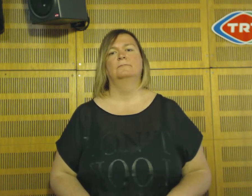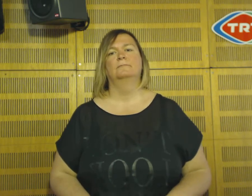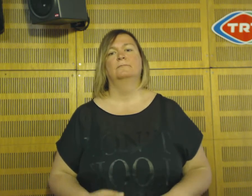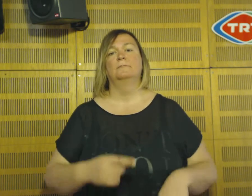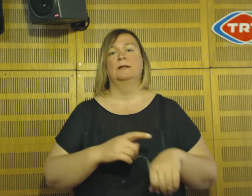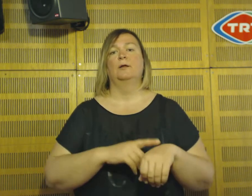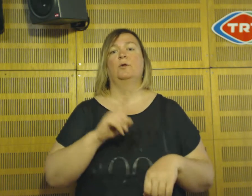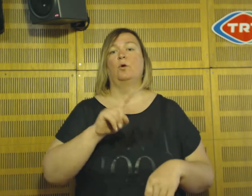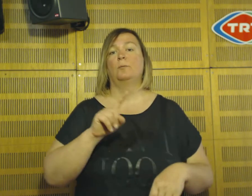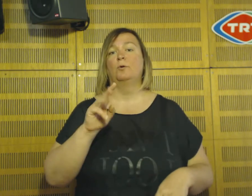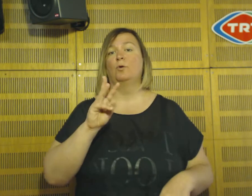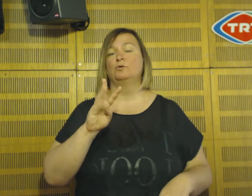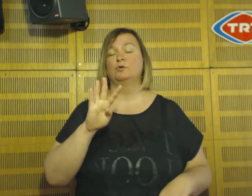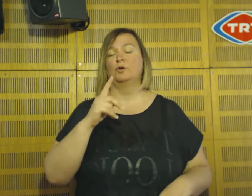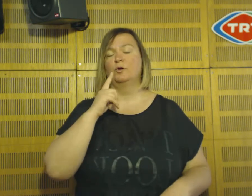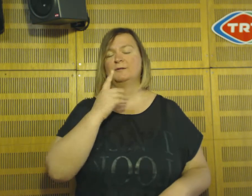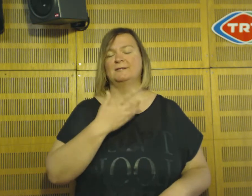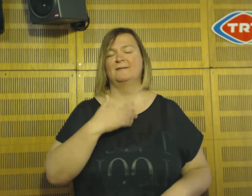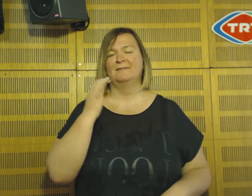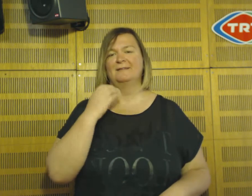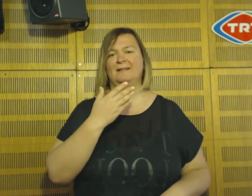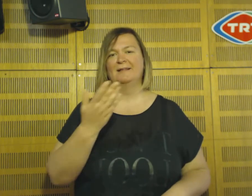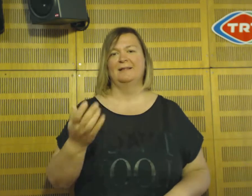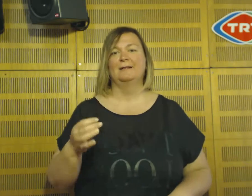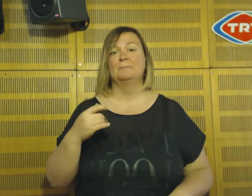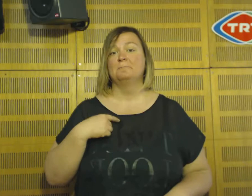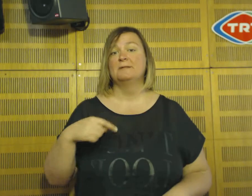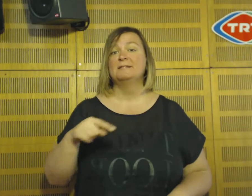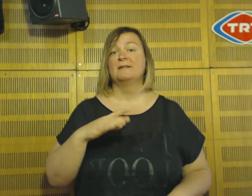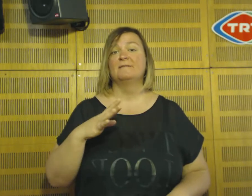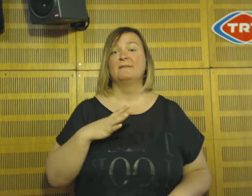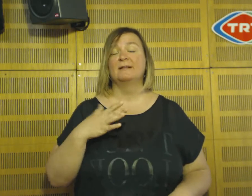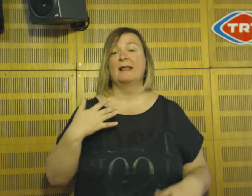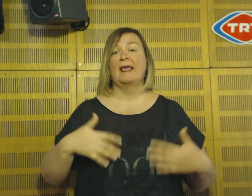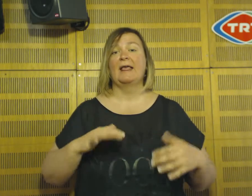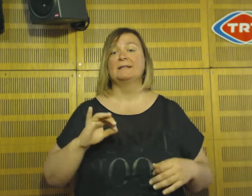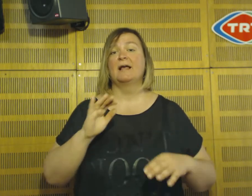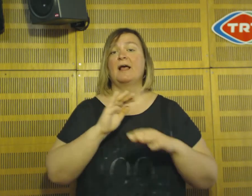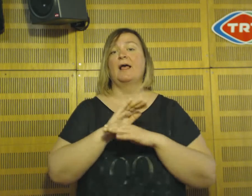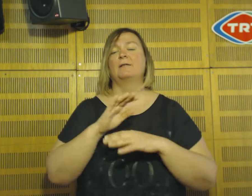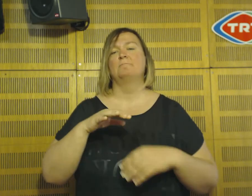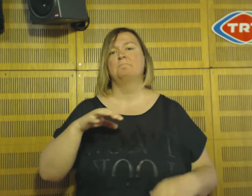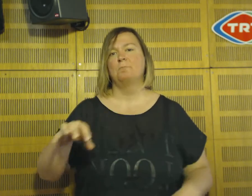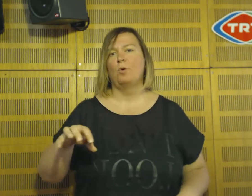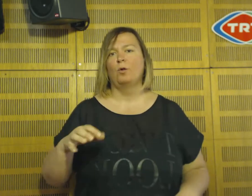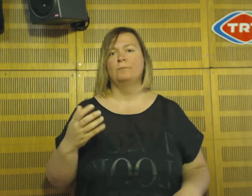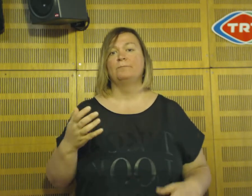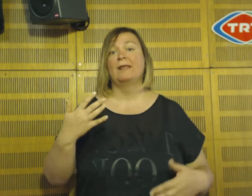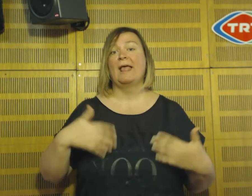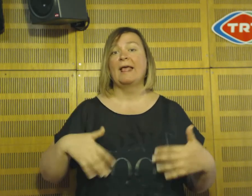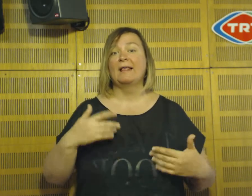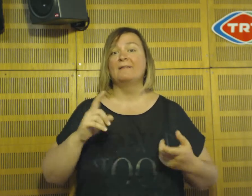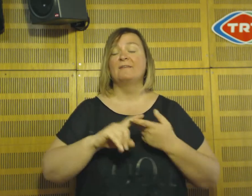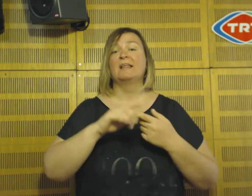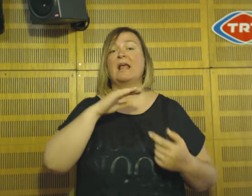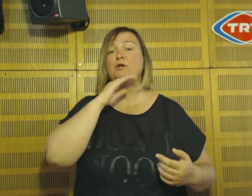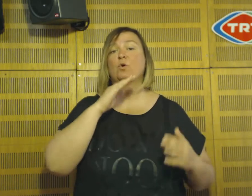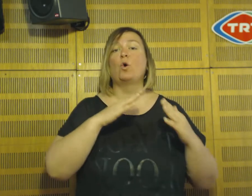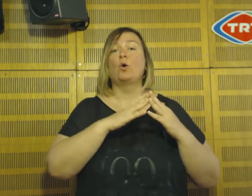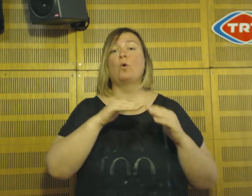Saatimiz 11.34'ü gösteriyor sevgili dinleyenler. Biz de Varız da Engelsiz Hayat bölümümüzde engelli ve yaşlı komşunun oy verme